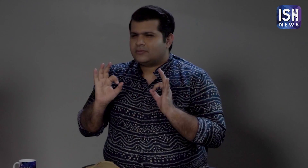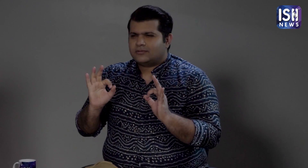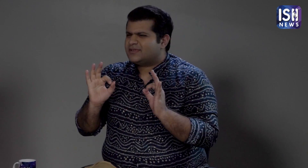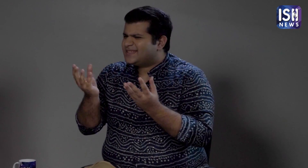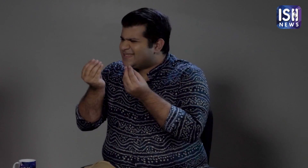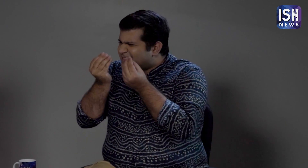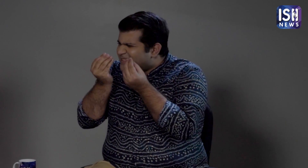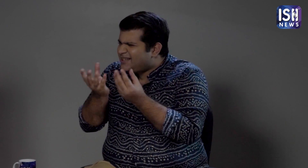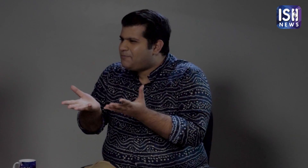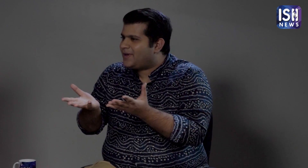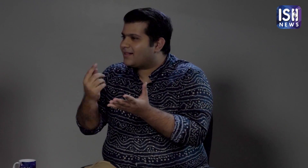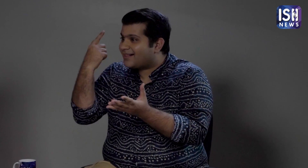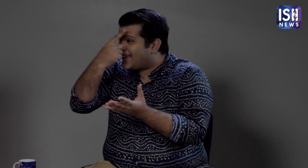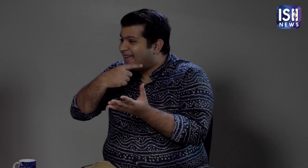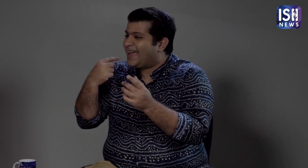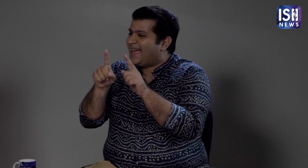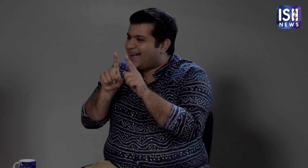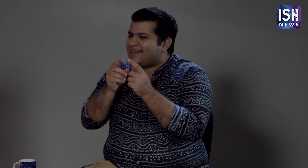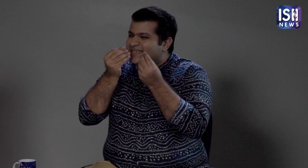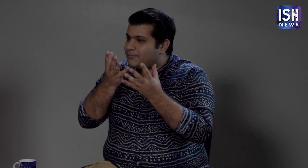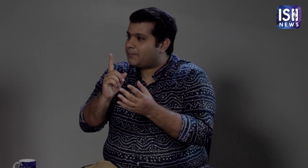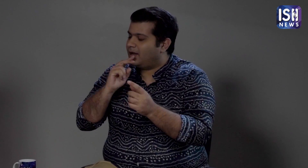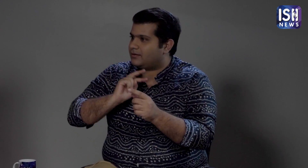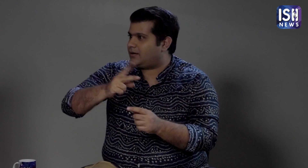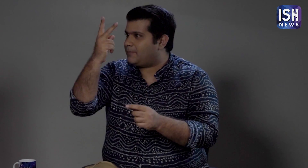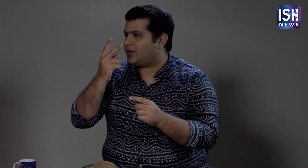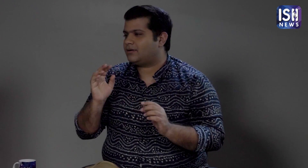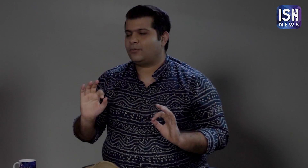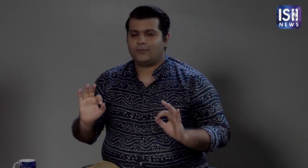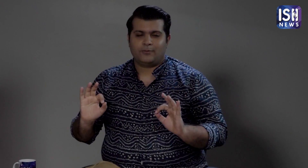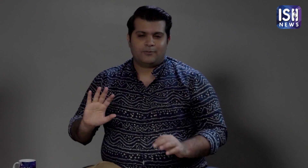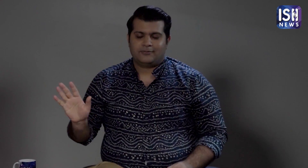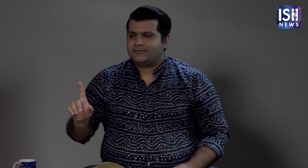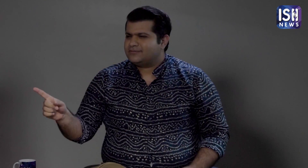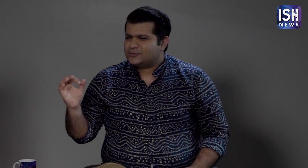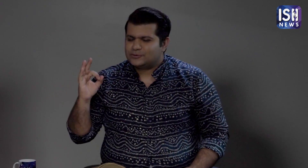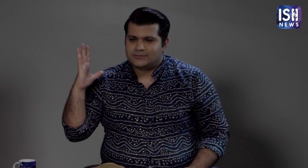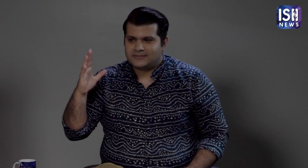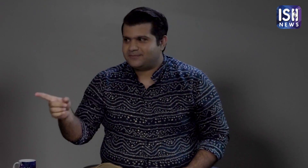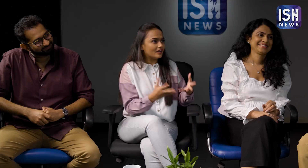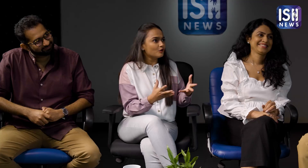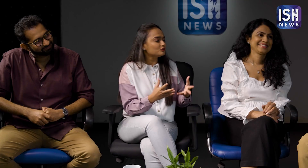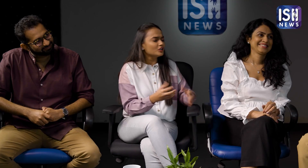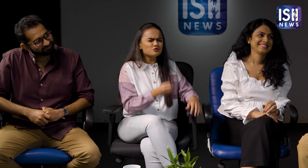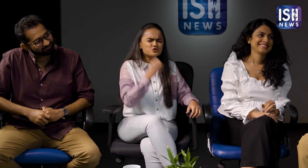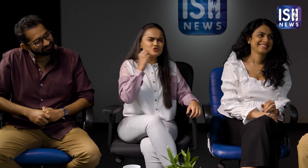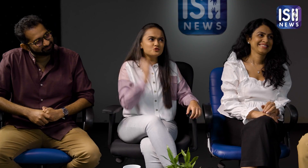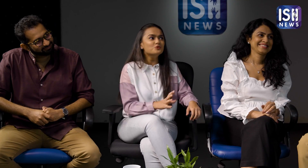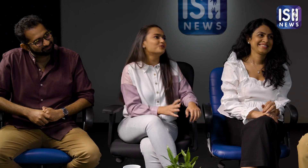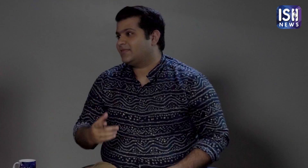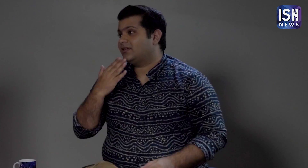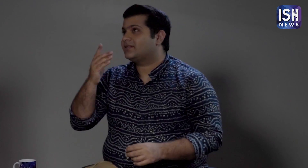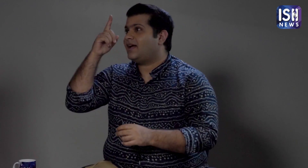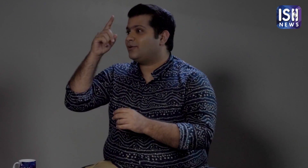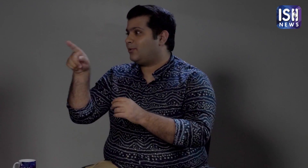डायलॉग जो आपने रिवेंज लेके जो बोला था, इतना सिंपल था, इतना सिंपल एक्टिंग, बट जो डायलॉग था इट वाज